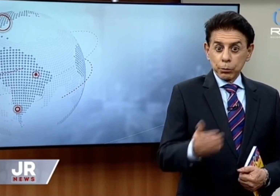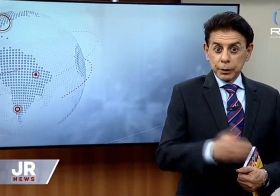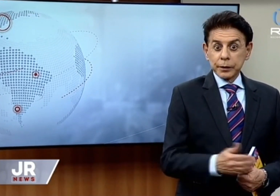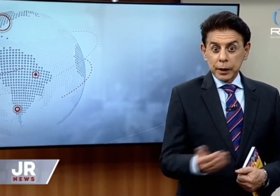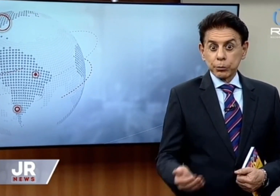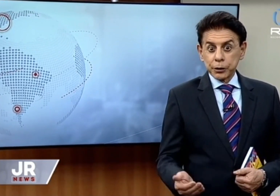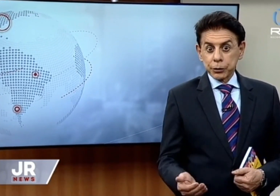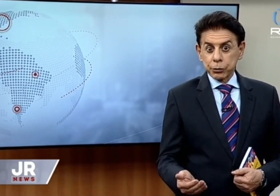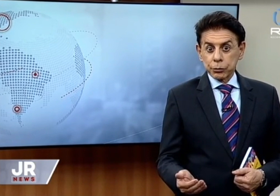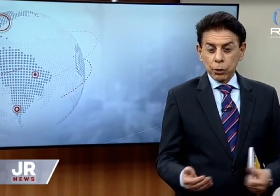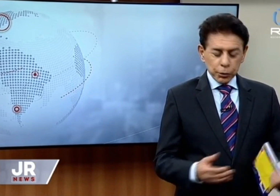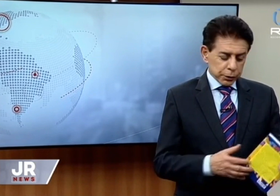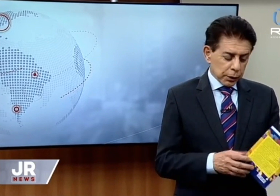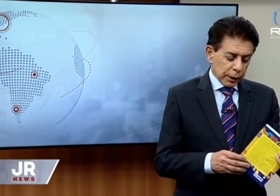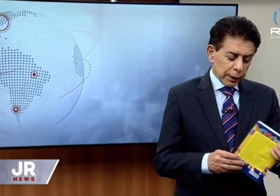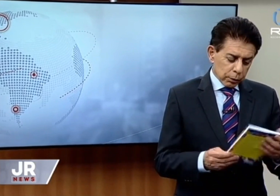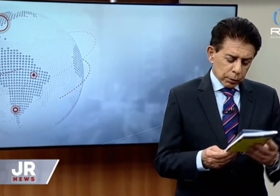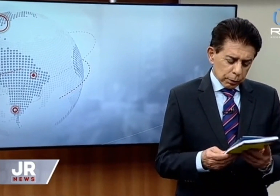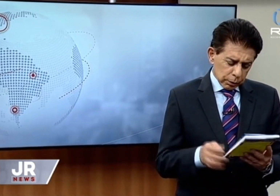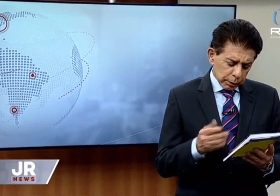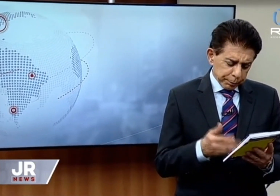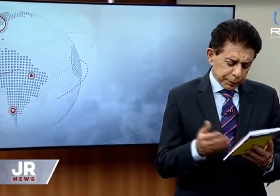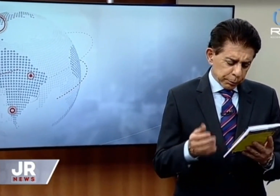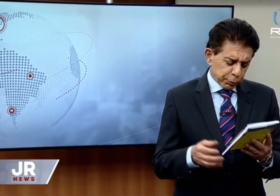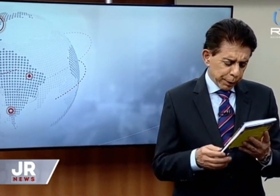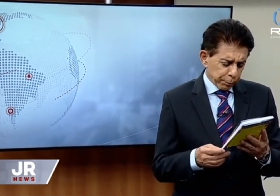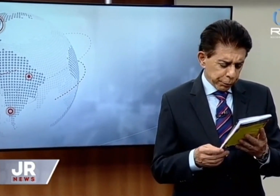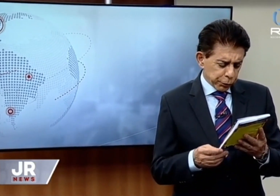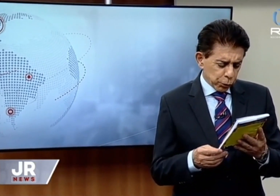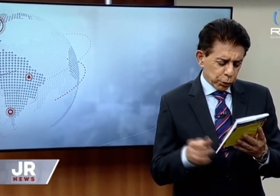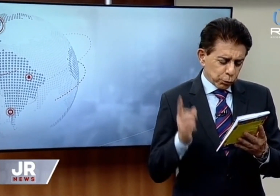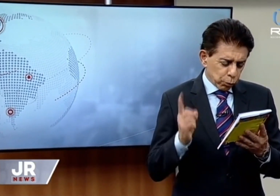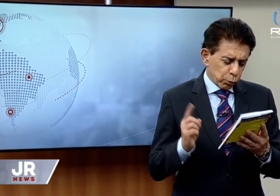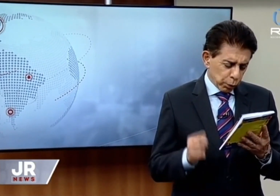Então, em termos disso, nós pedimos para o professor, doutor,